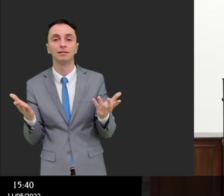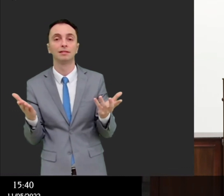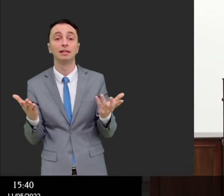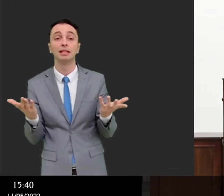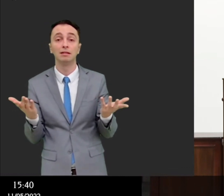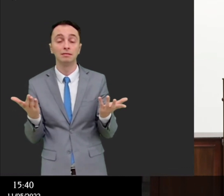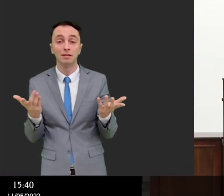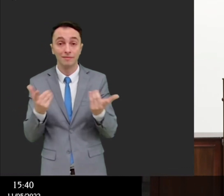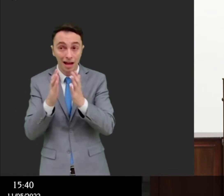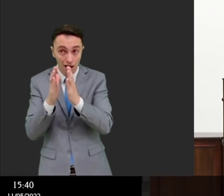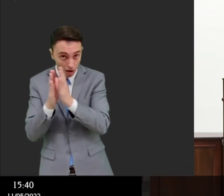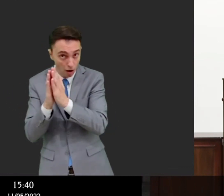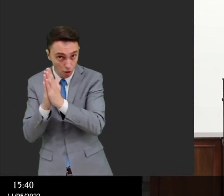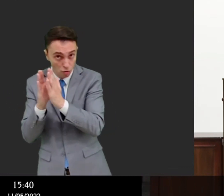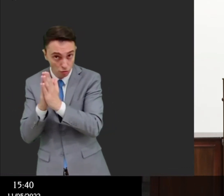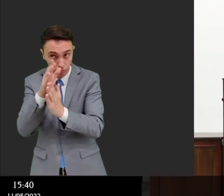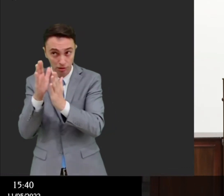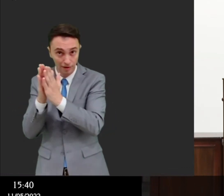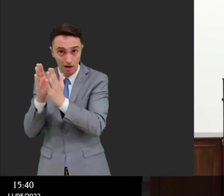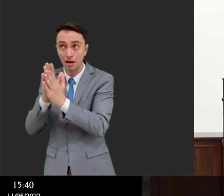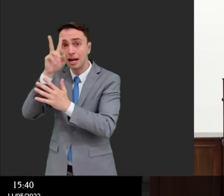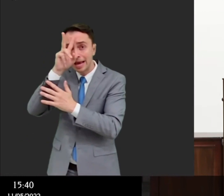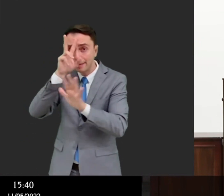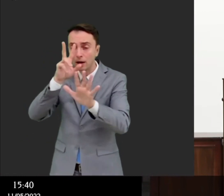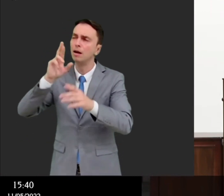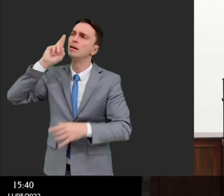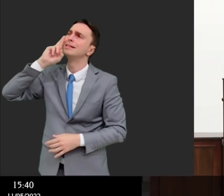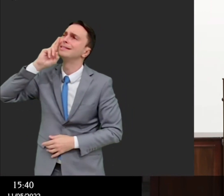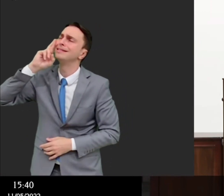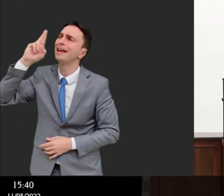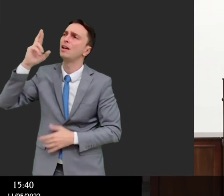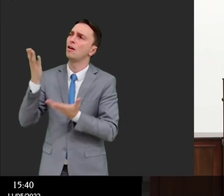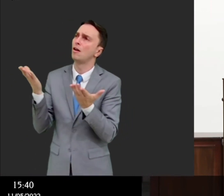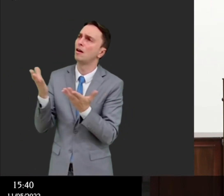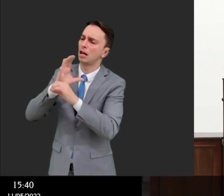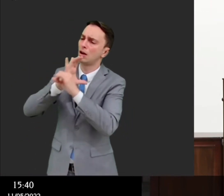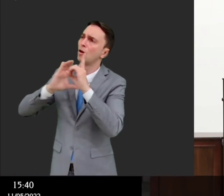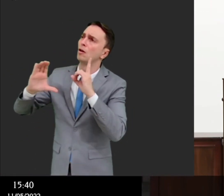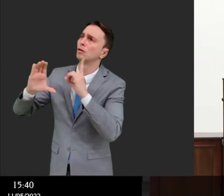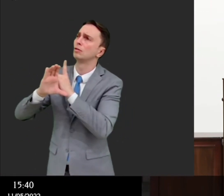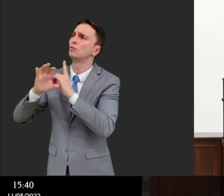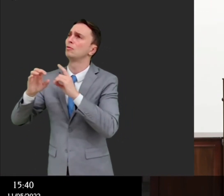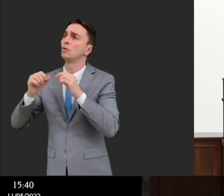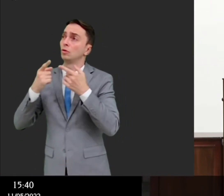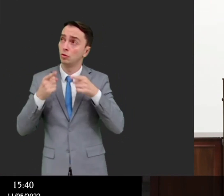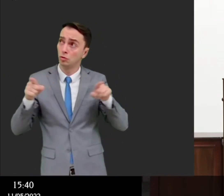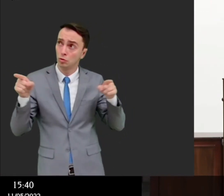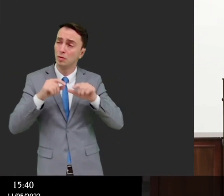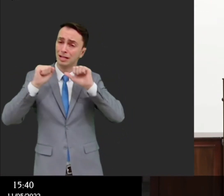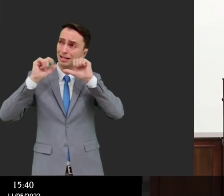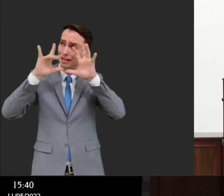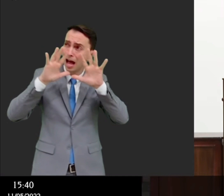lembra no andamento do culto: Senhor, estamos nesse culto, abençoa nos